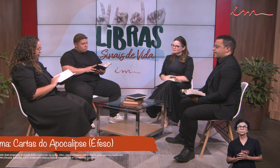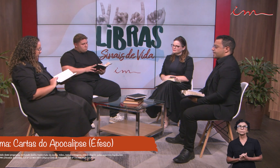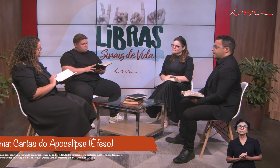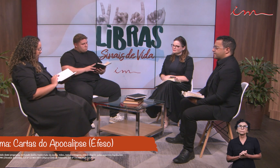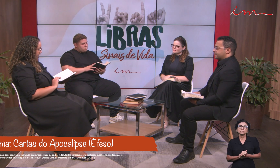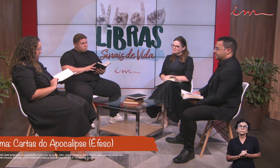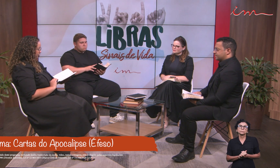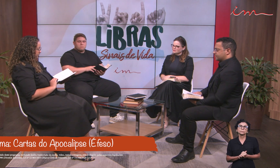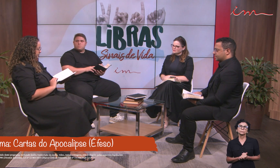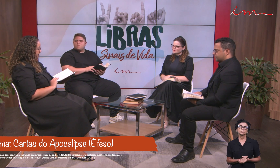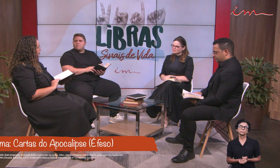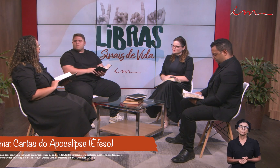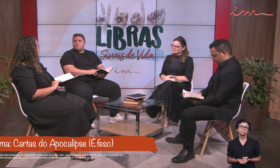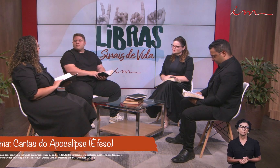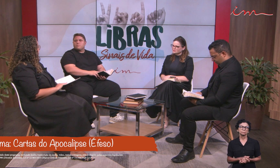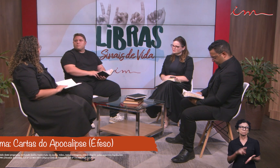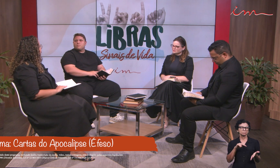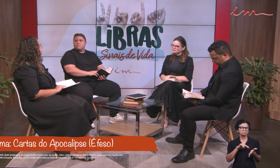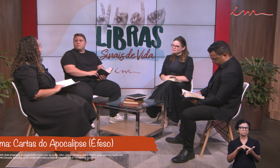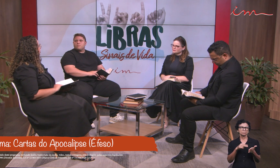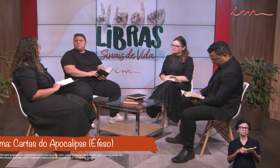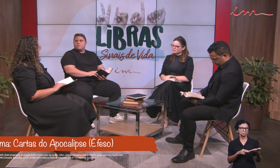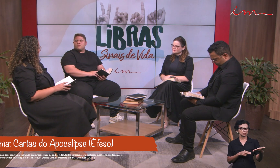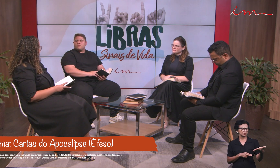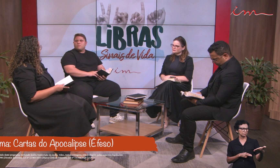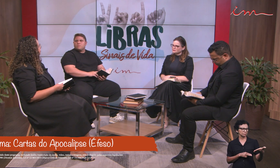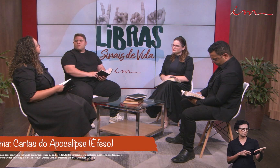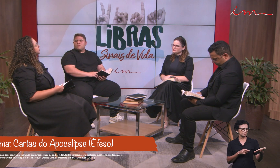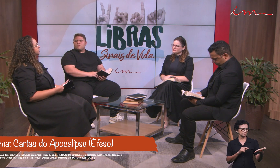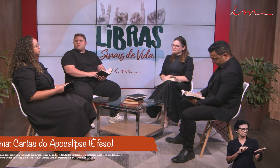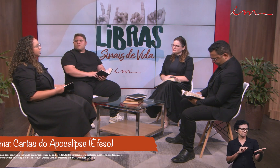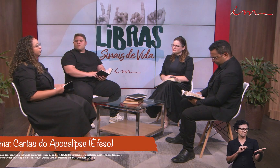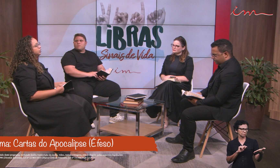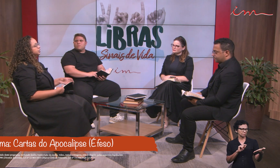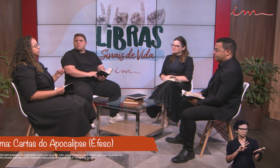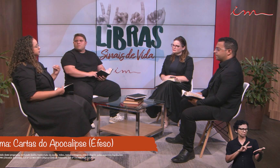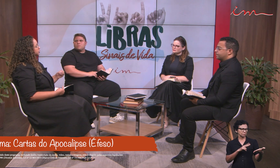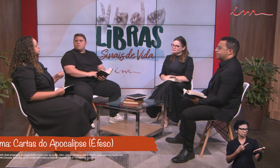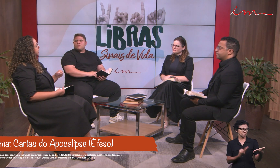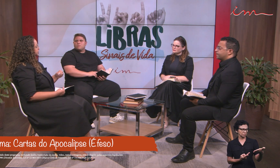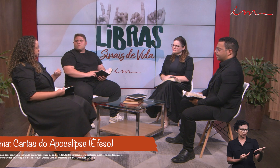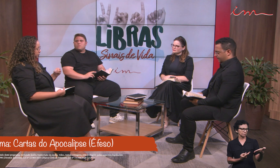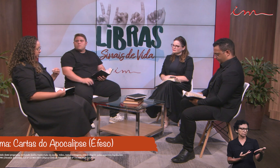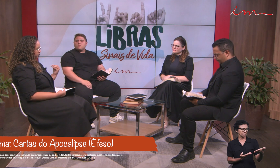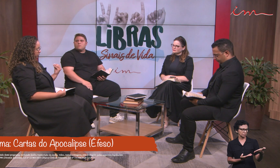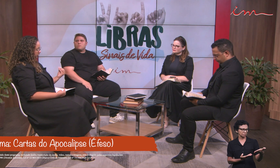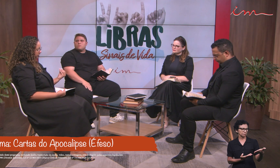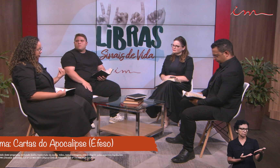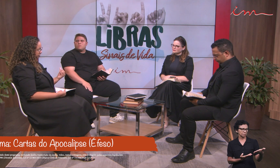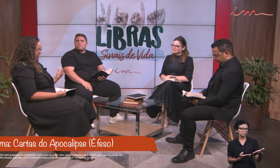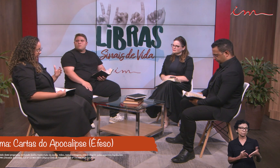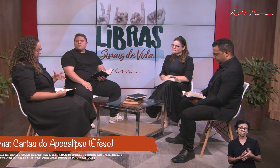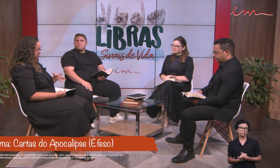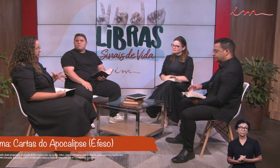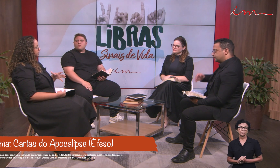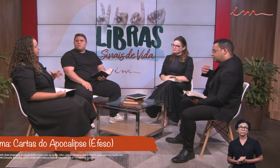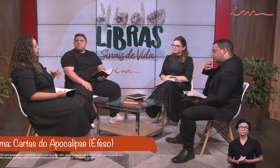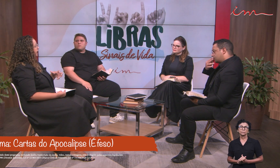aí eu vejo, o que significa isso? O que significa aquilo? Então, irmãos, é super